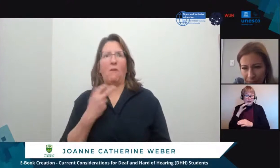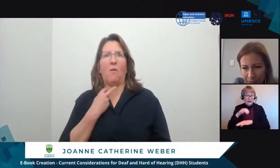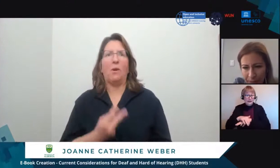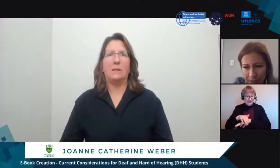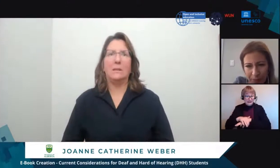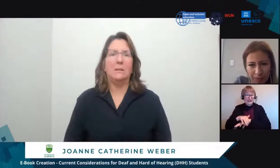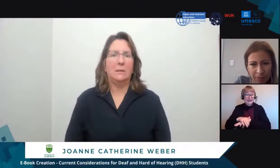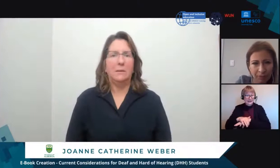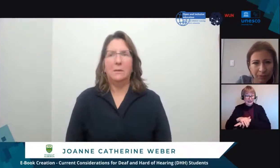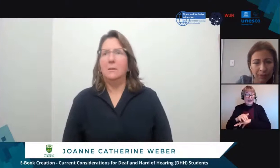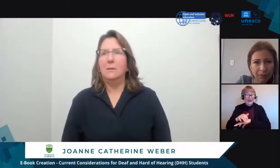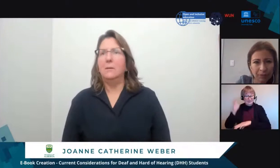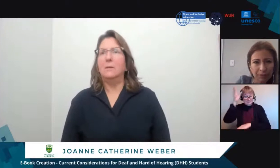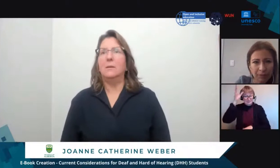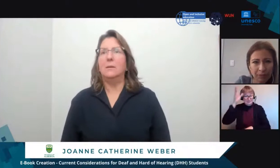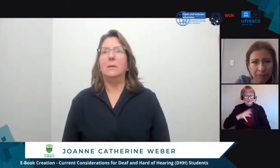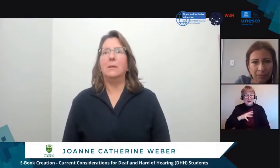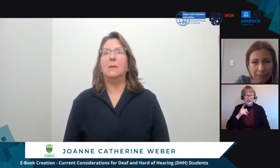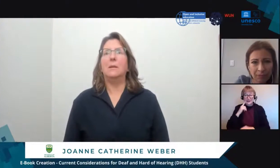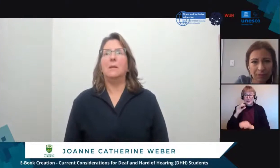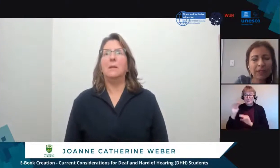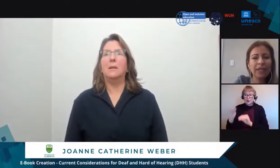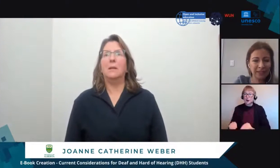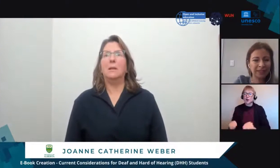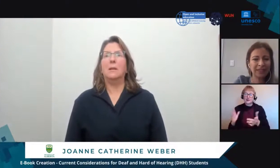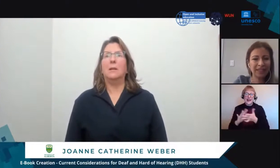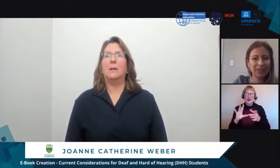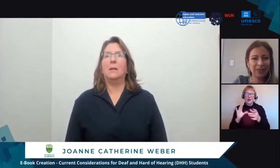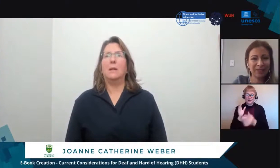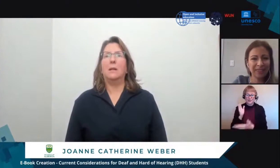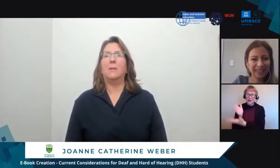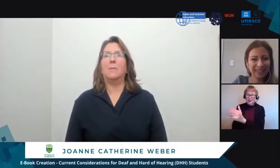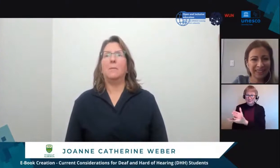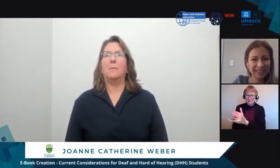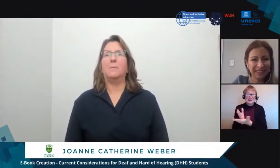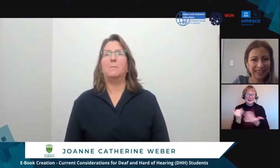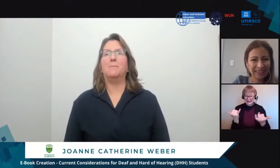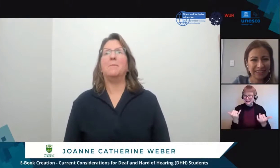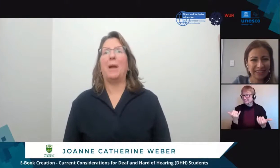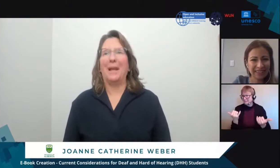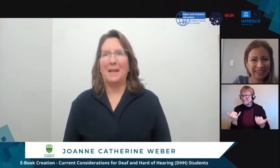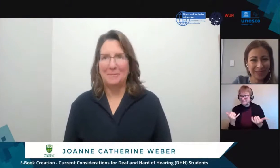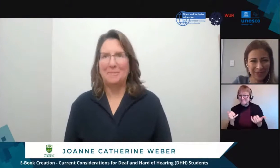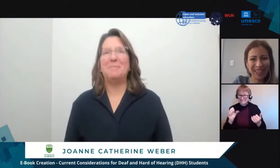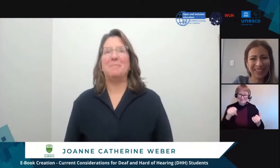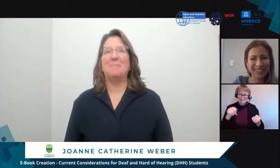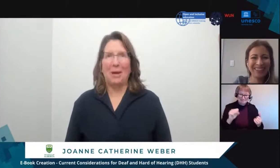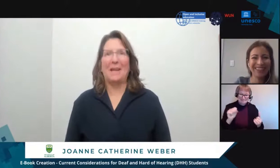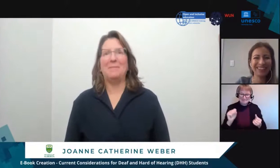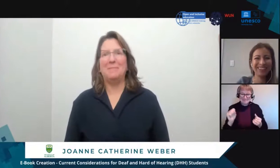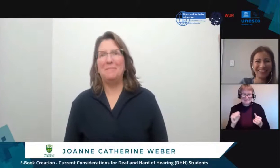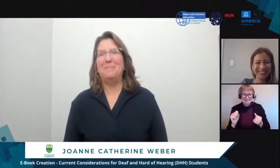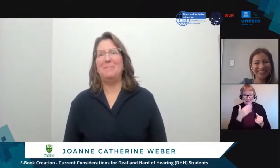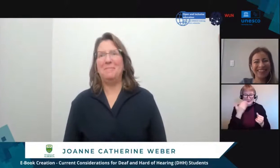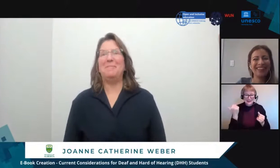Mientras esperamos, hay un comentario que dice que hay un código de enseñar